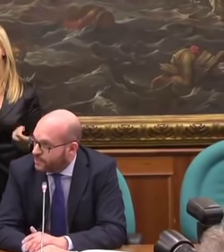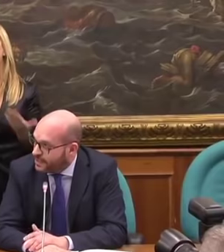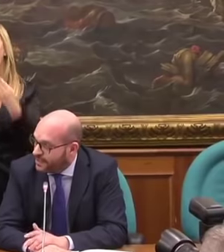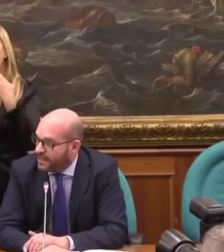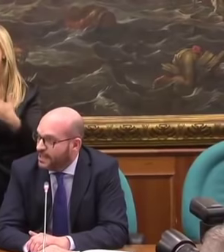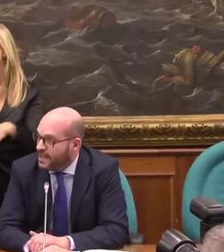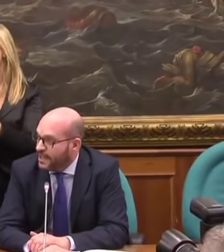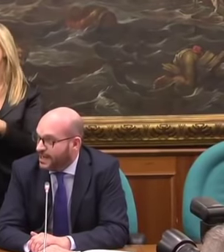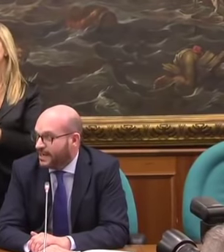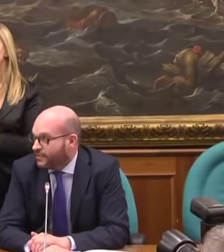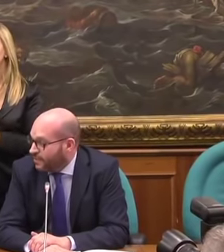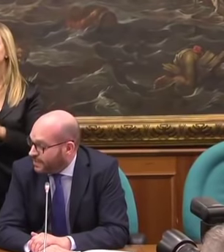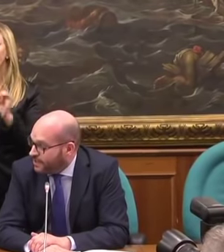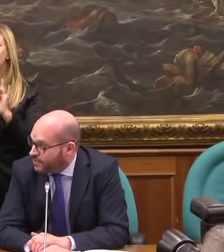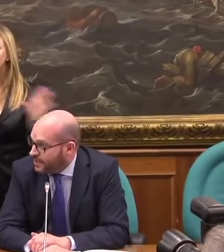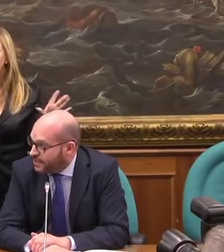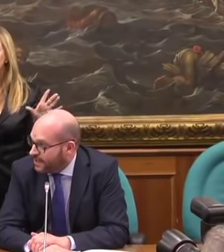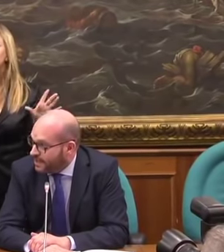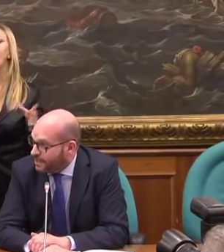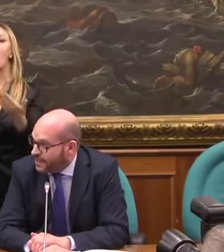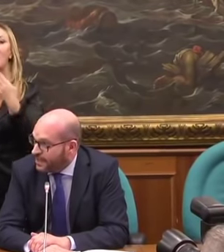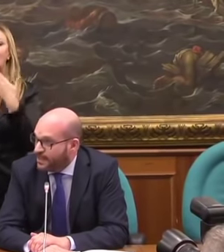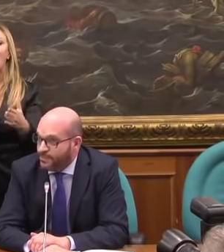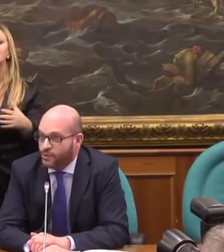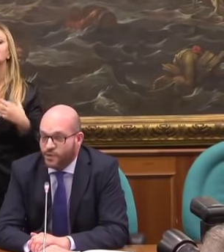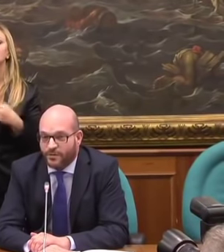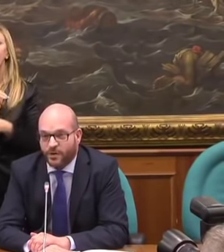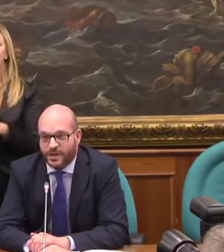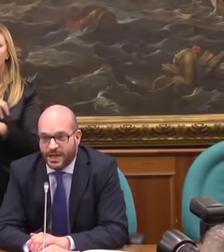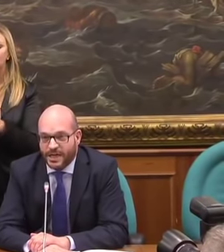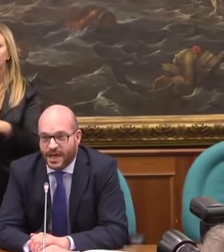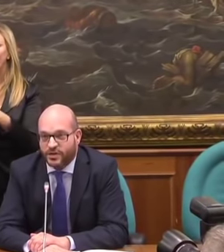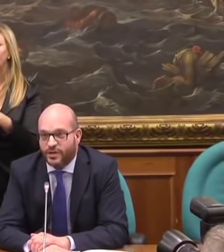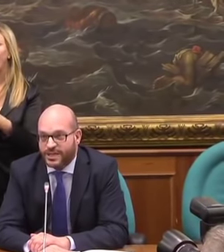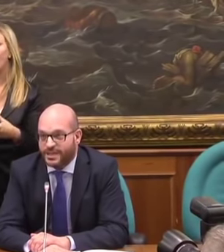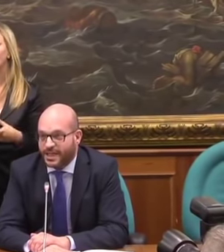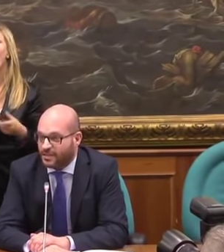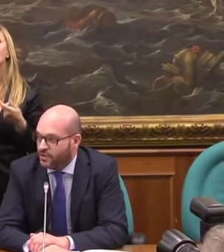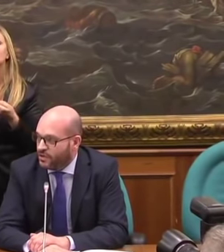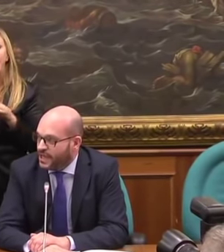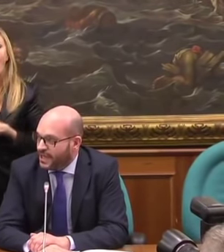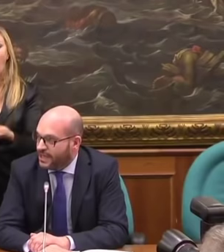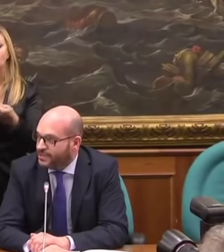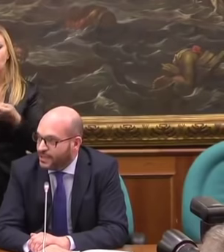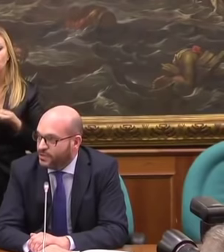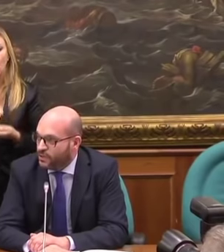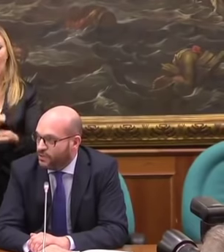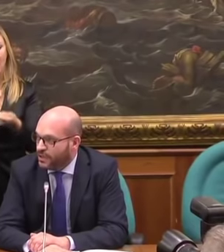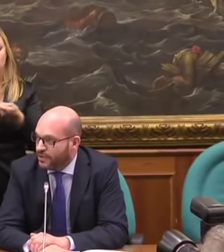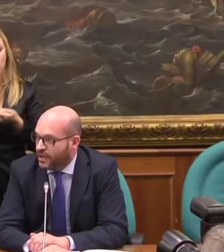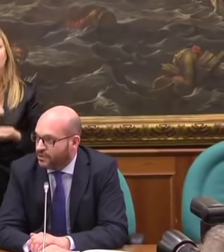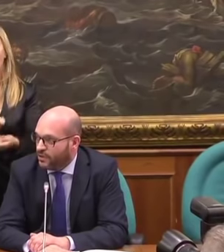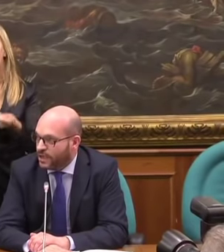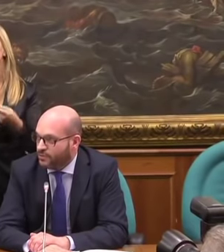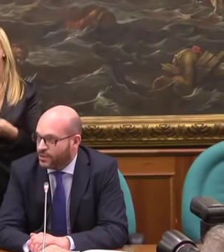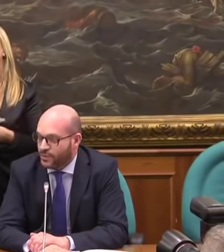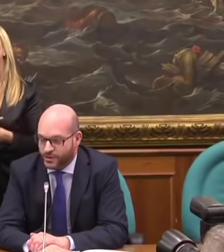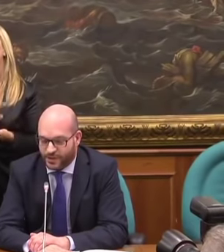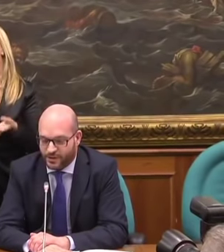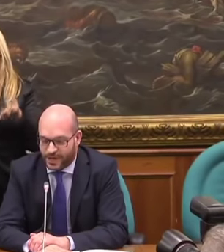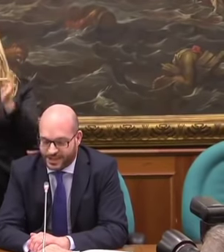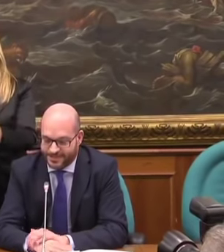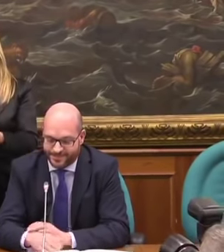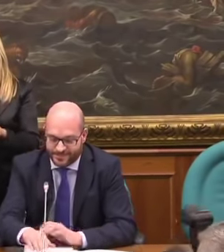per la disponibilità e ringrazio la Presidente dell'Italia perché più di una volta ha sollecitato e ha spinto riguardo a